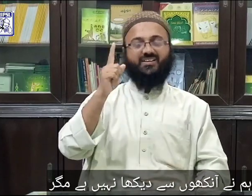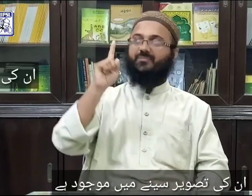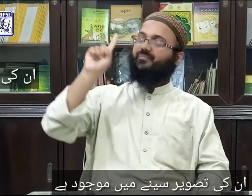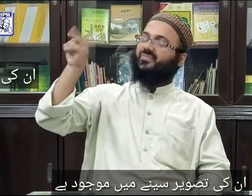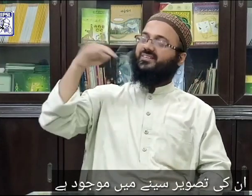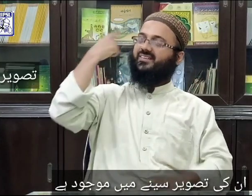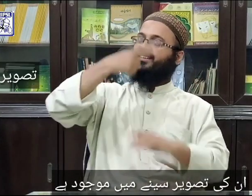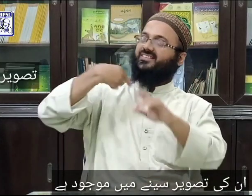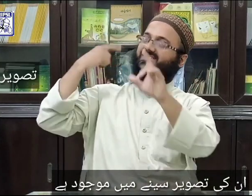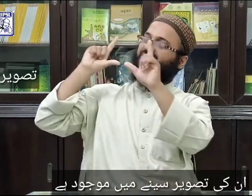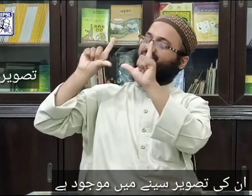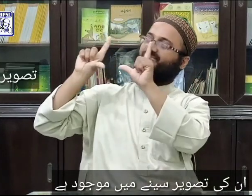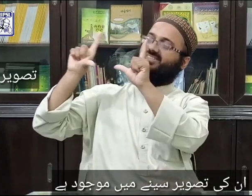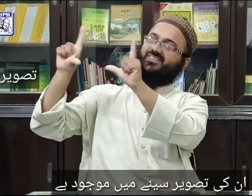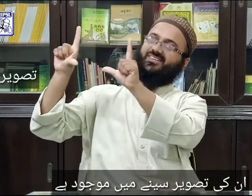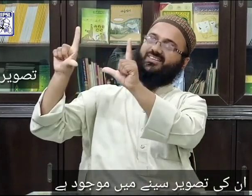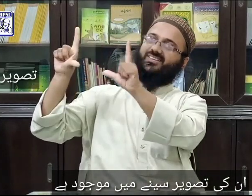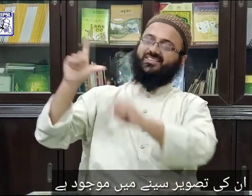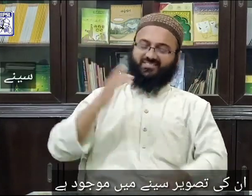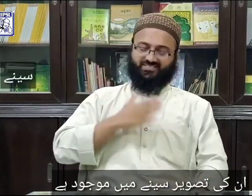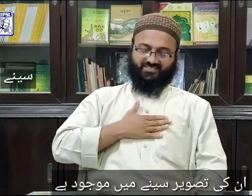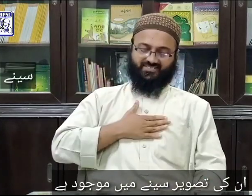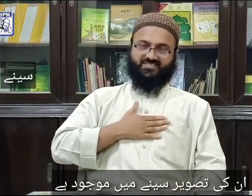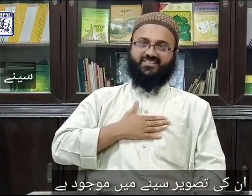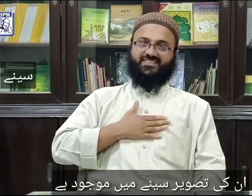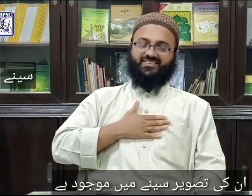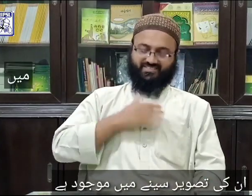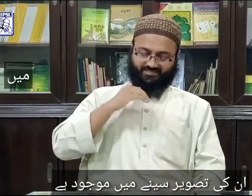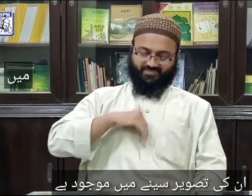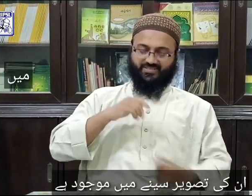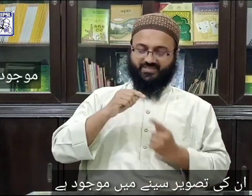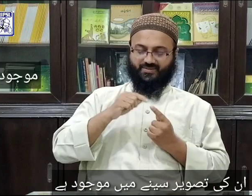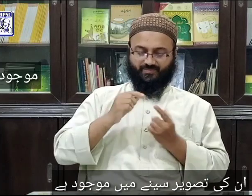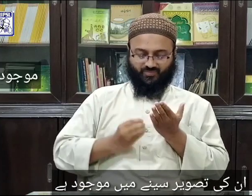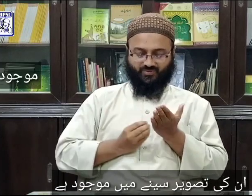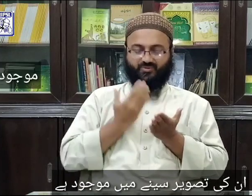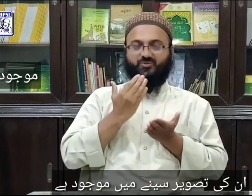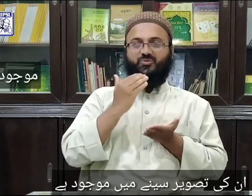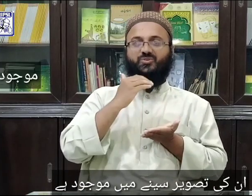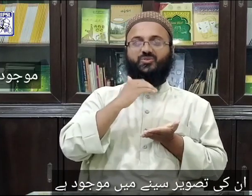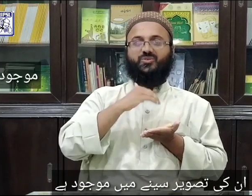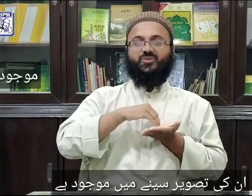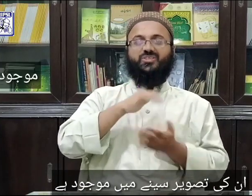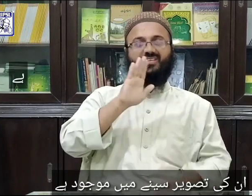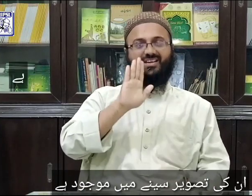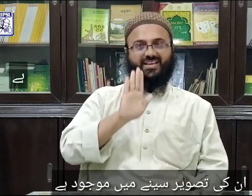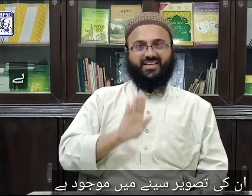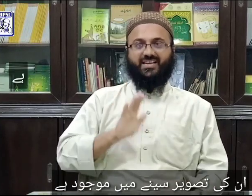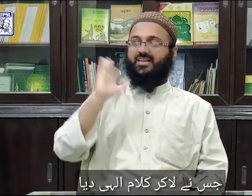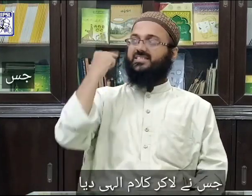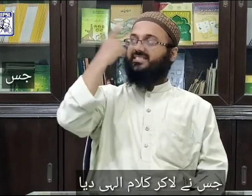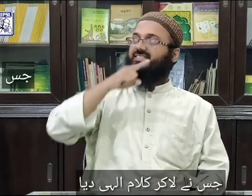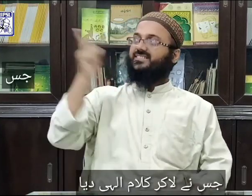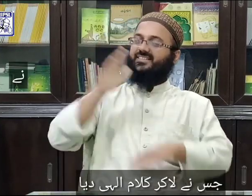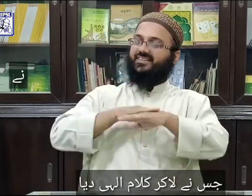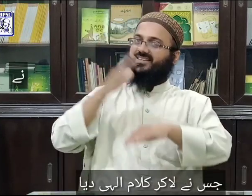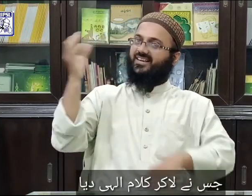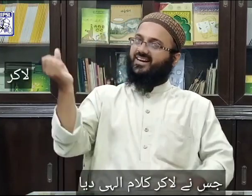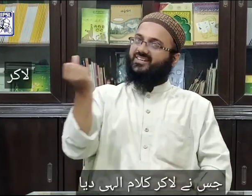ان کی تصویر سینے میں موجود ہے جس نے لا